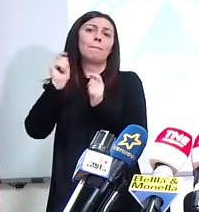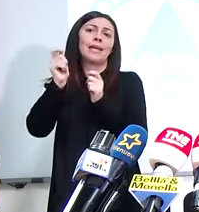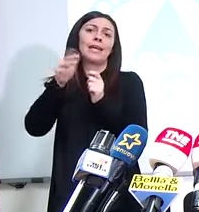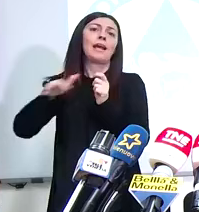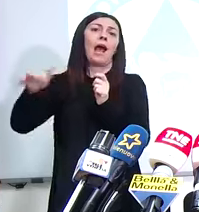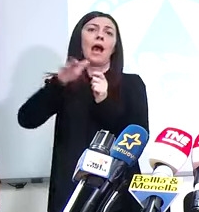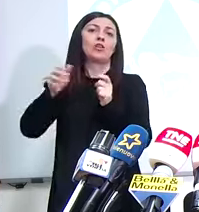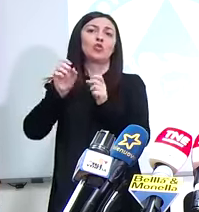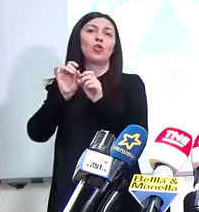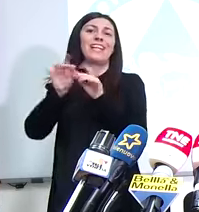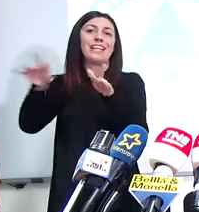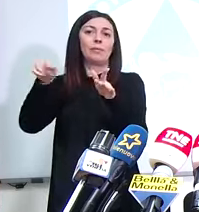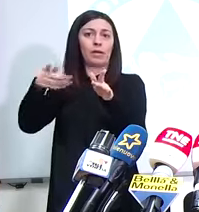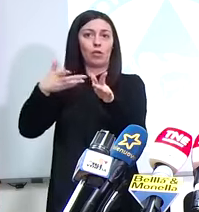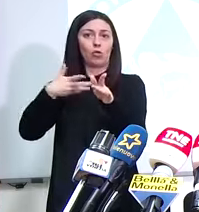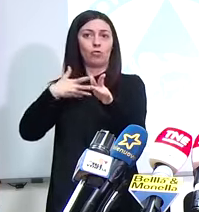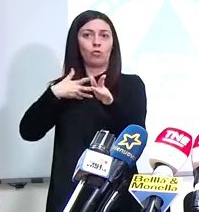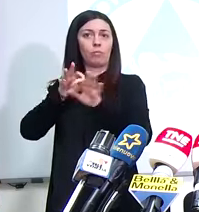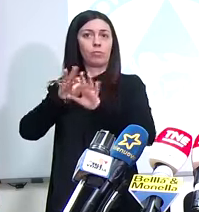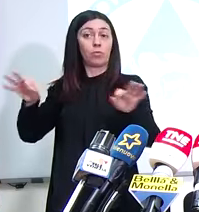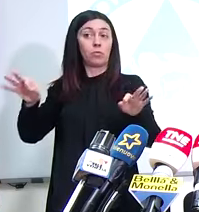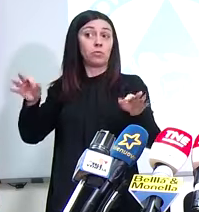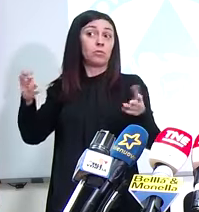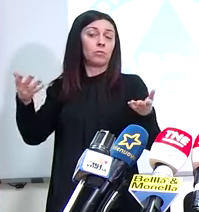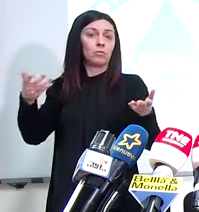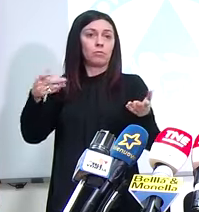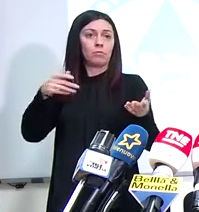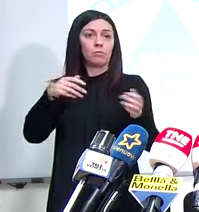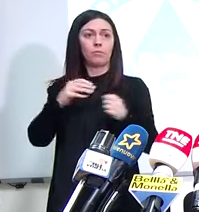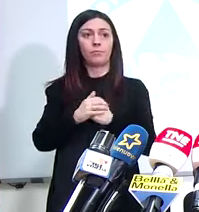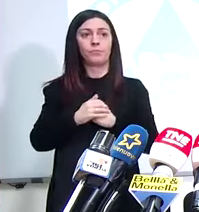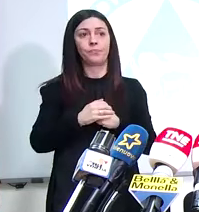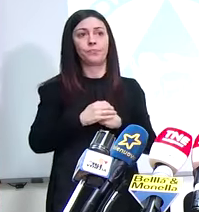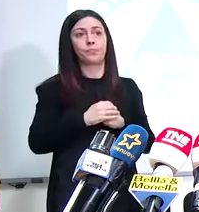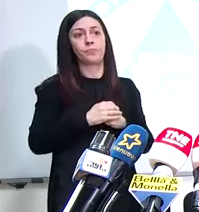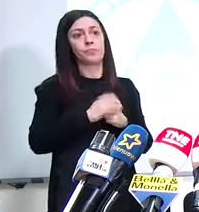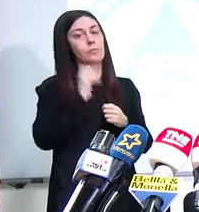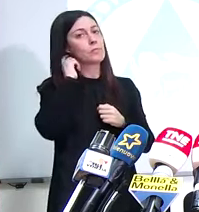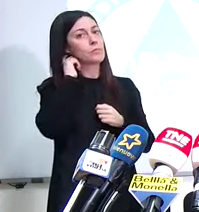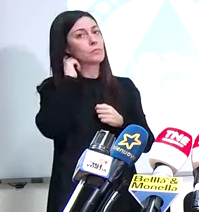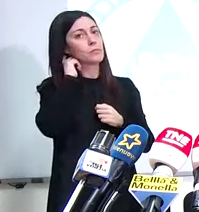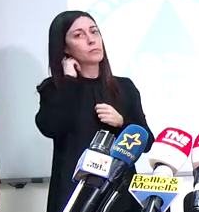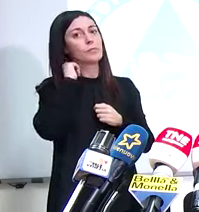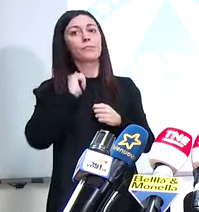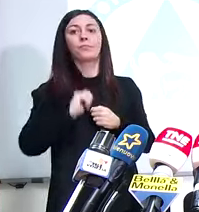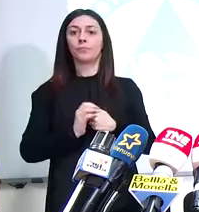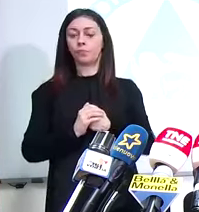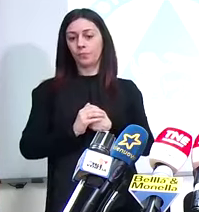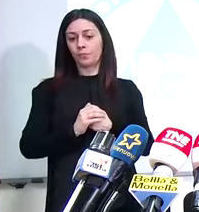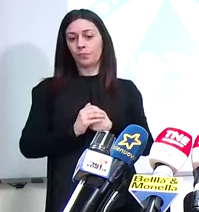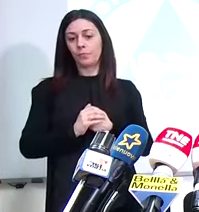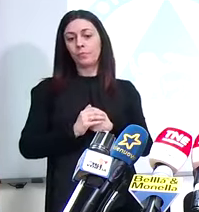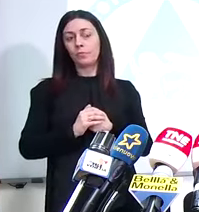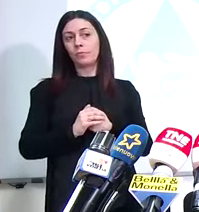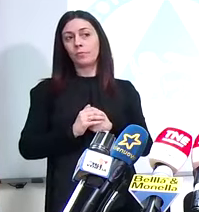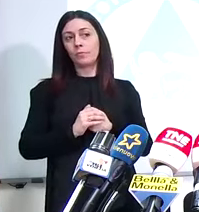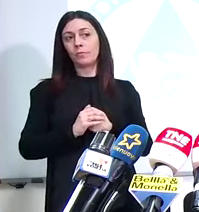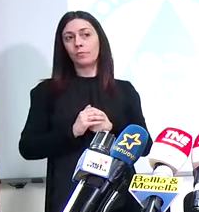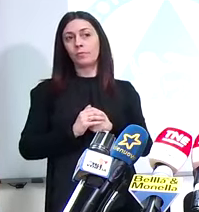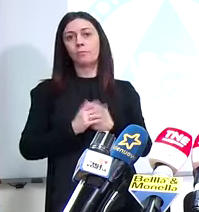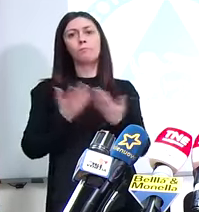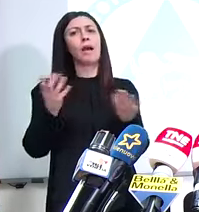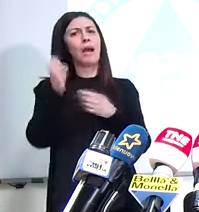che stia accadendo questo la regola che era stata fatta dalla commissione europea magari con degli errori